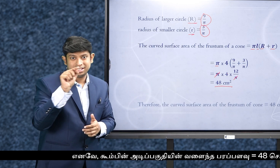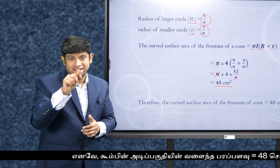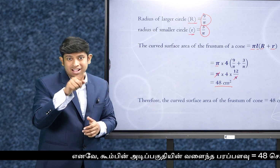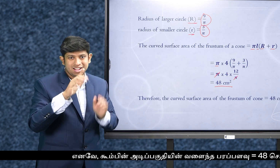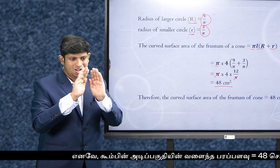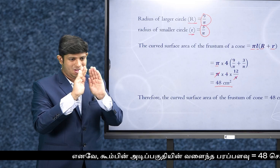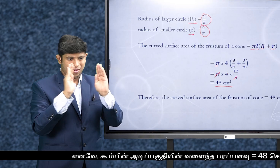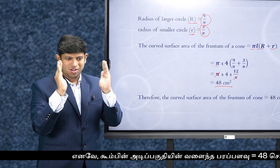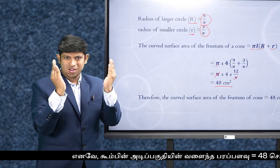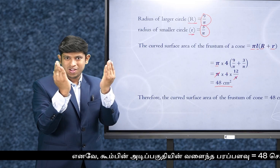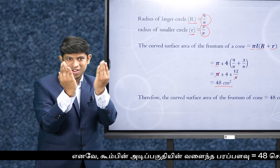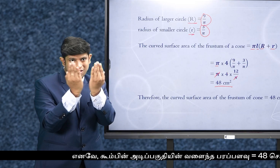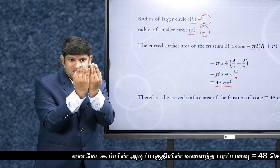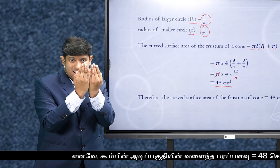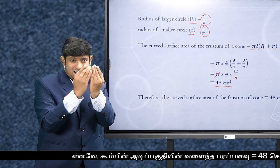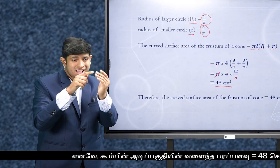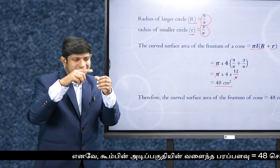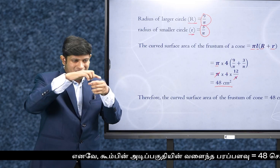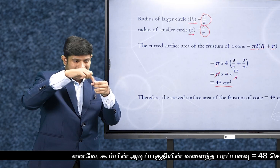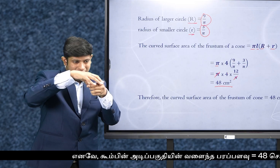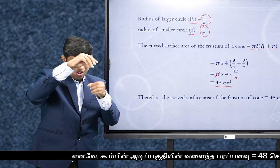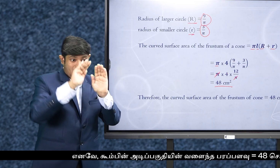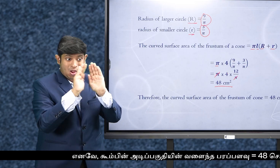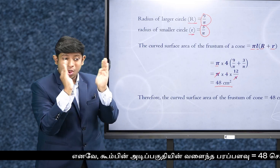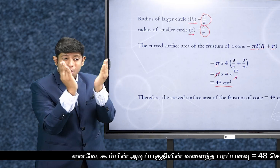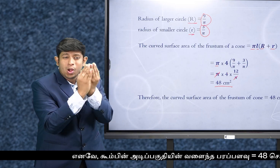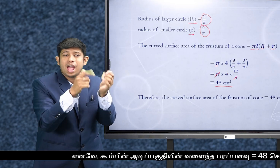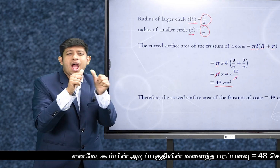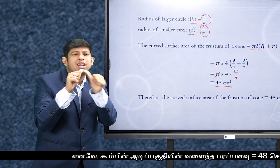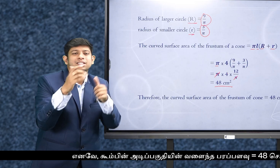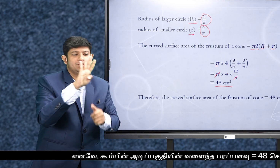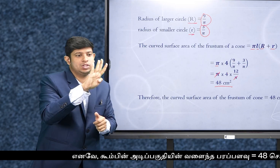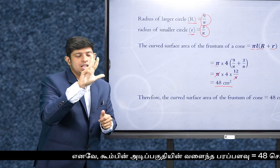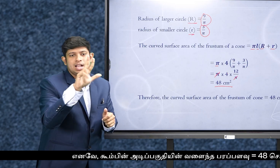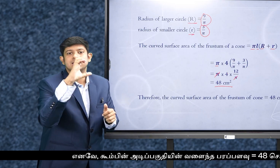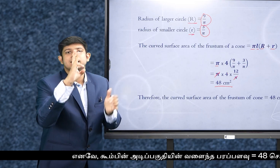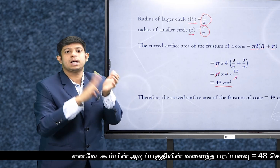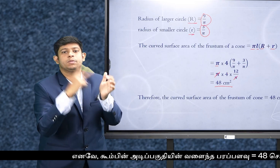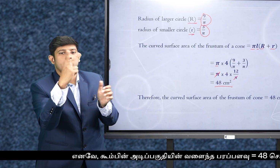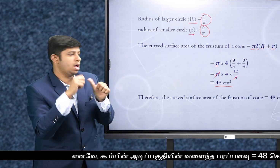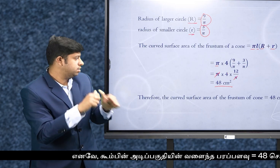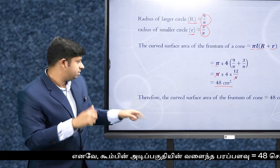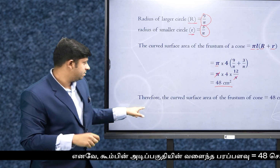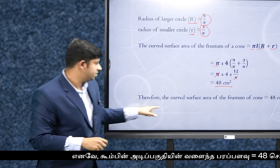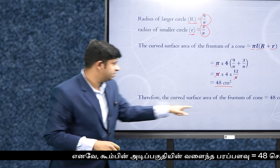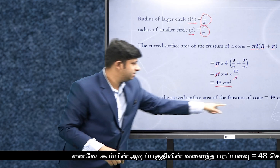எனவே கூம்பின் அடிகண்டத்தின் வளைந்த பரப்பளவு ஈடு 48 சென்டிமீட்டர் மேலிலக்கு 2.